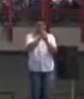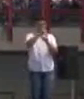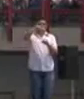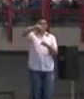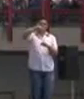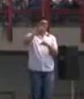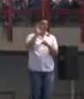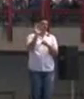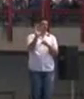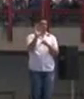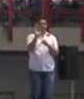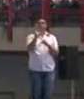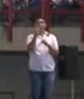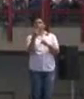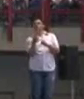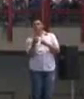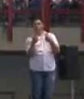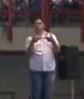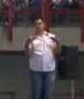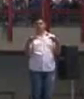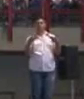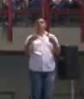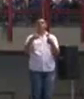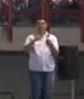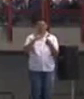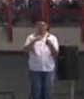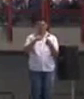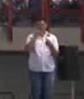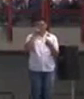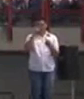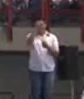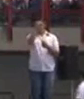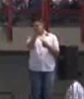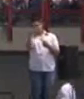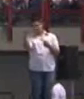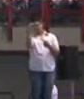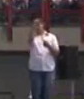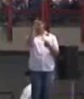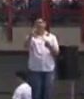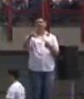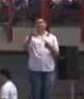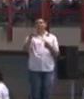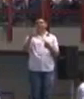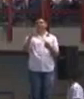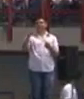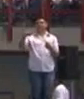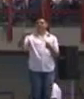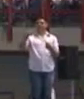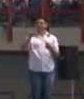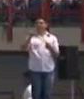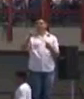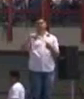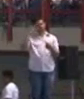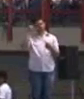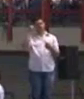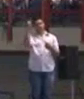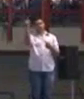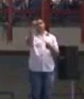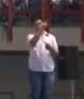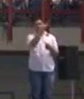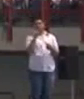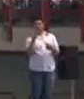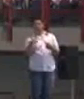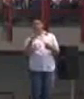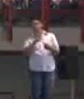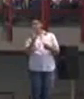você sabe? Duas coisas. Primeiro, eu sei que esse triângulo é retângulo. Segundo, eu sei que cada um dos lados tem um